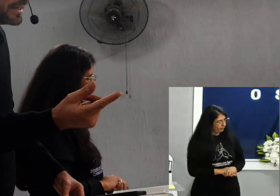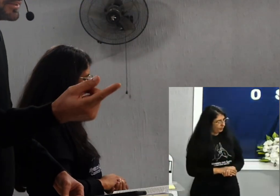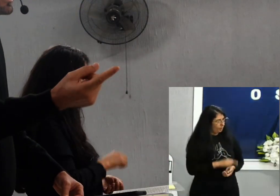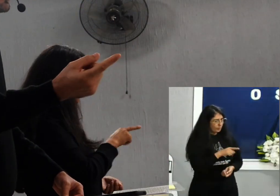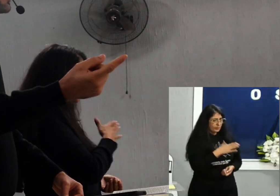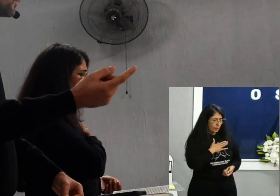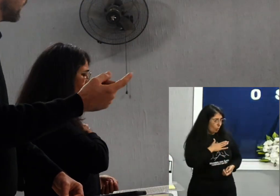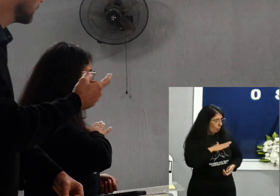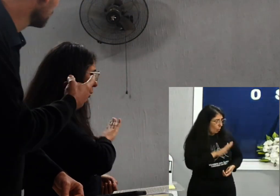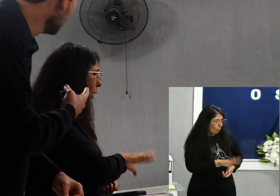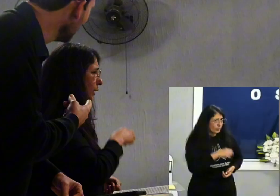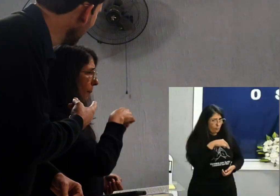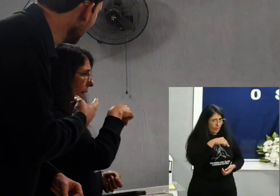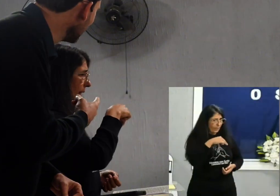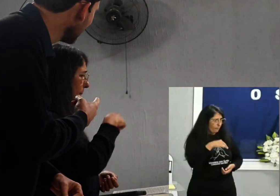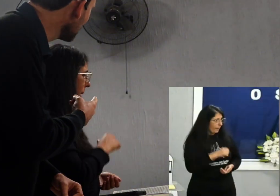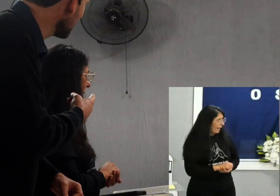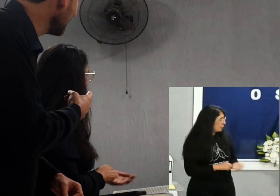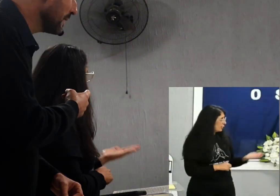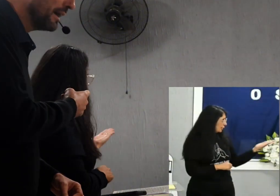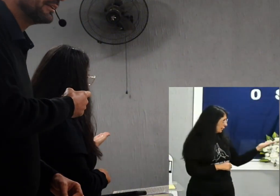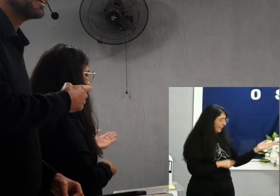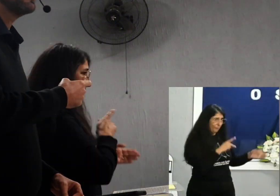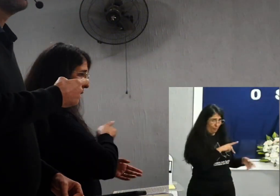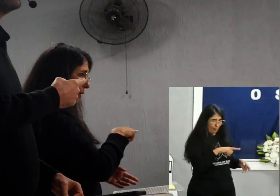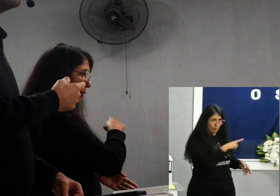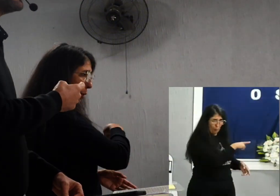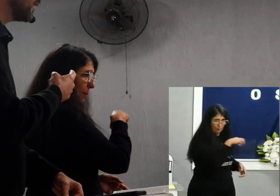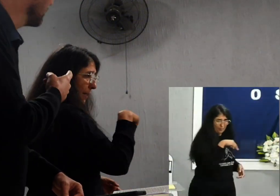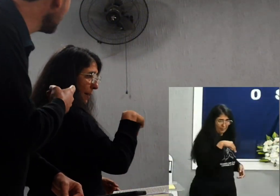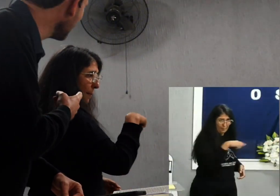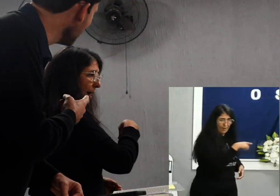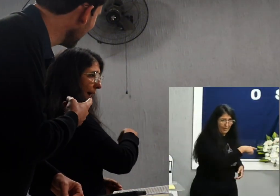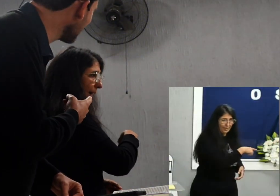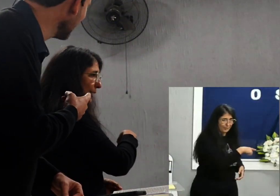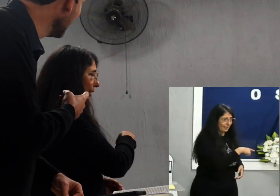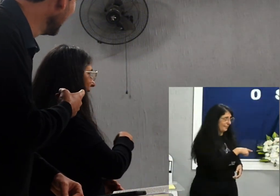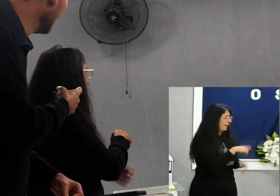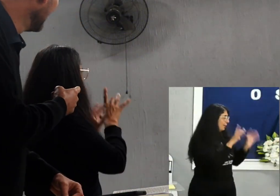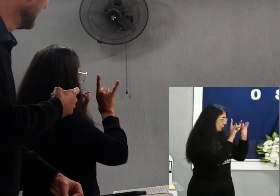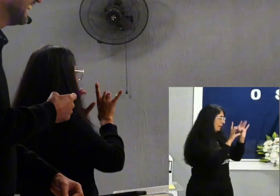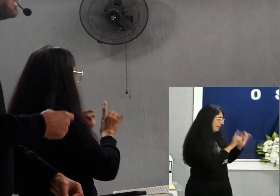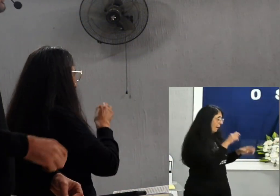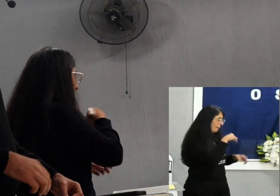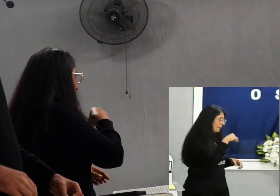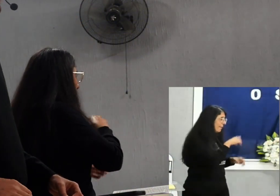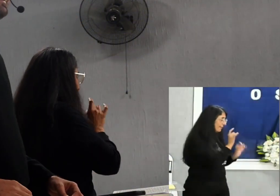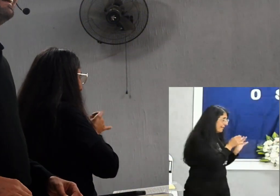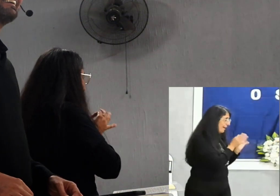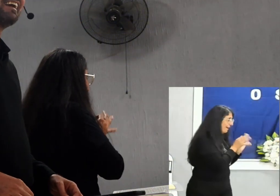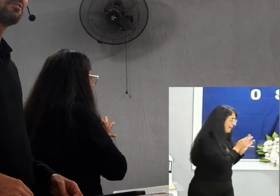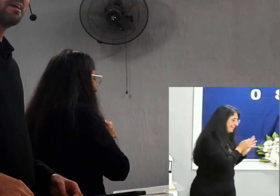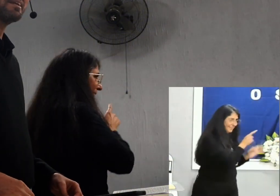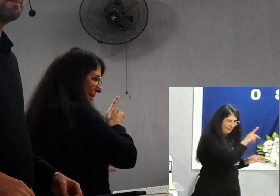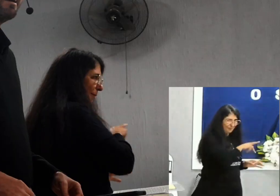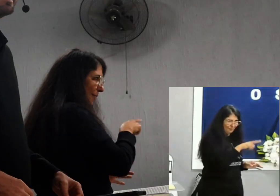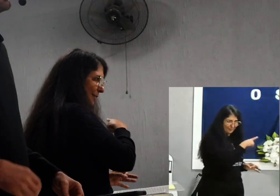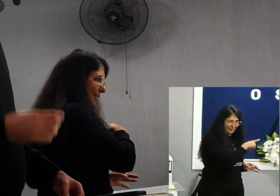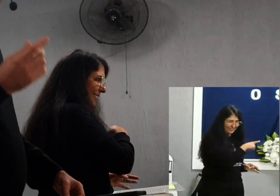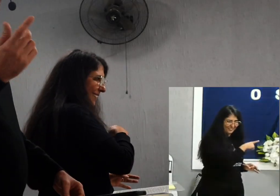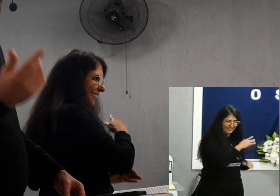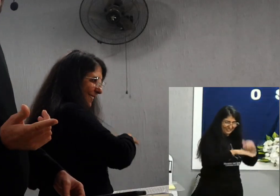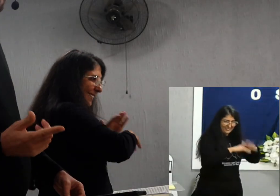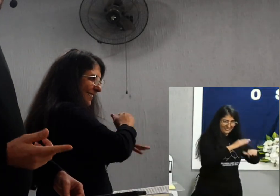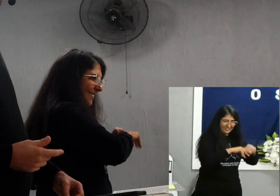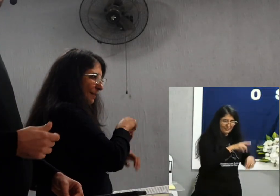estudar matemática. Não tem, pastor? Tem que estudar matemática. Especialmente matemática, né? Tem que estudar matemática,